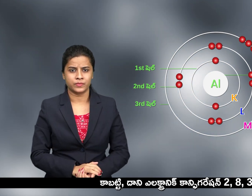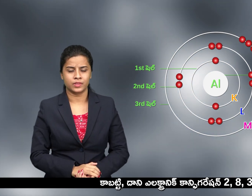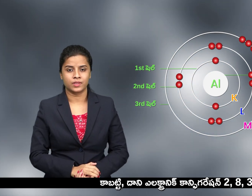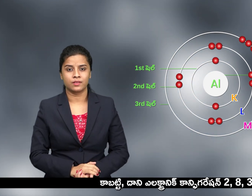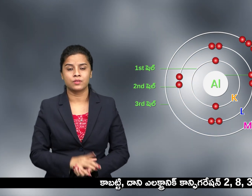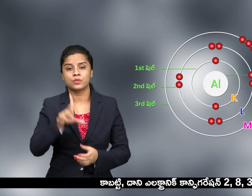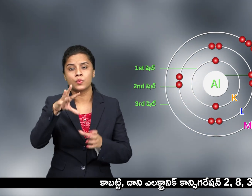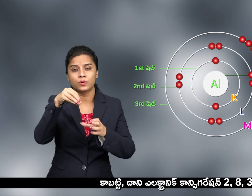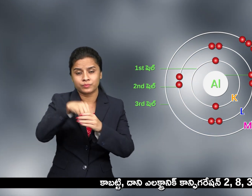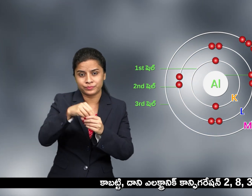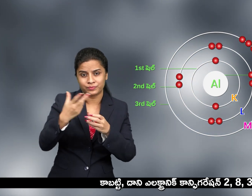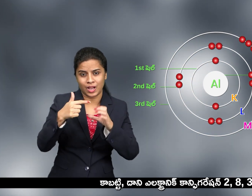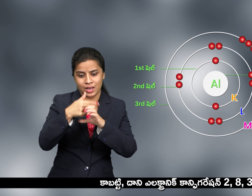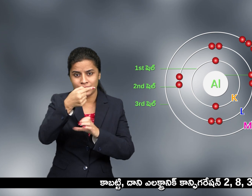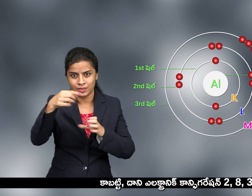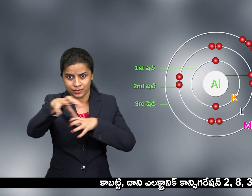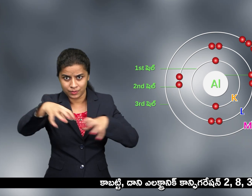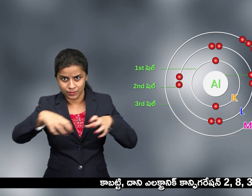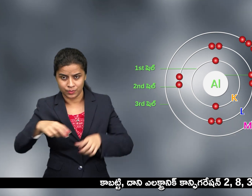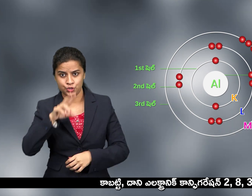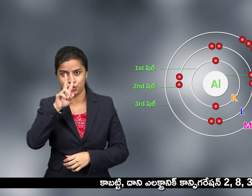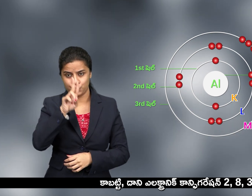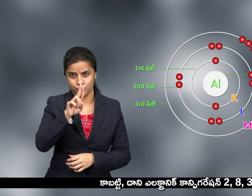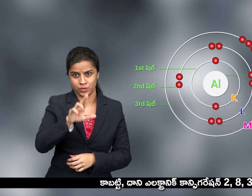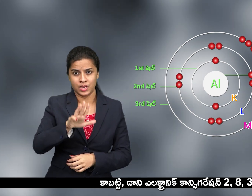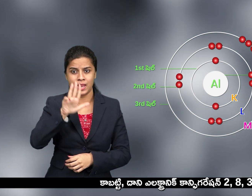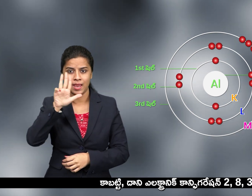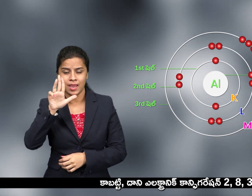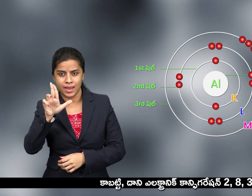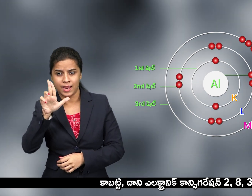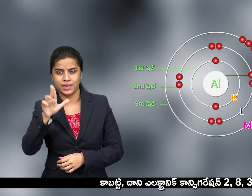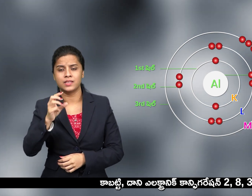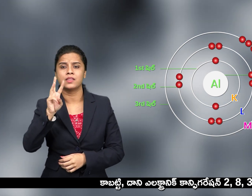ఎలక్ట్రానిక్ కాన్ఫిగరేషన్ 2, 8, 3.